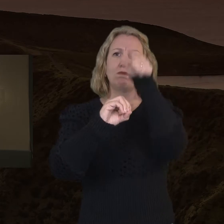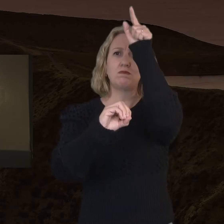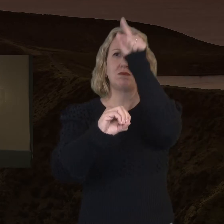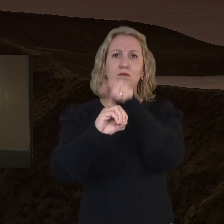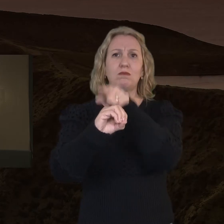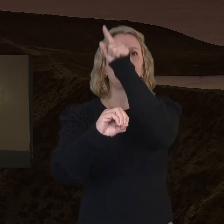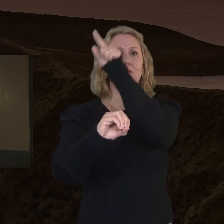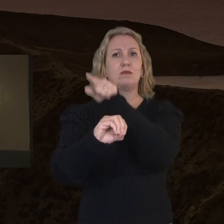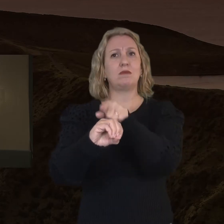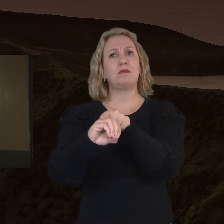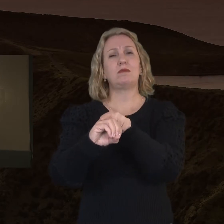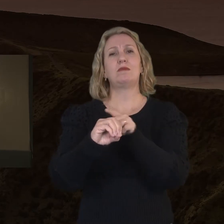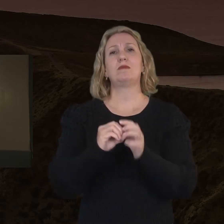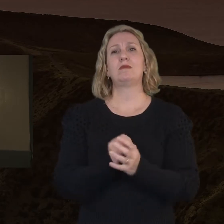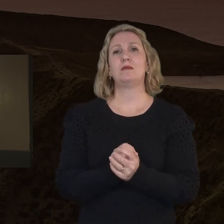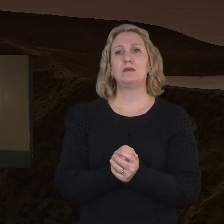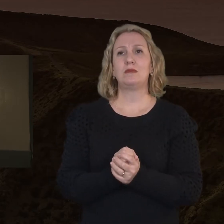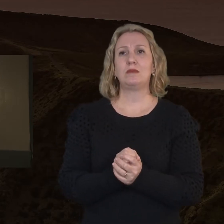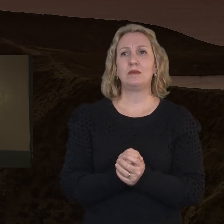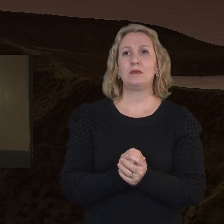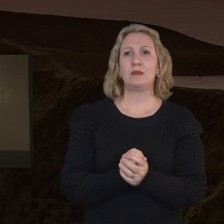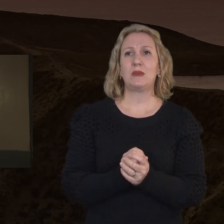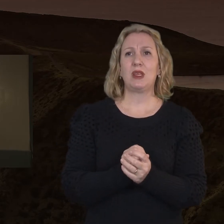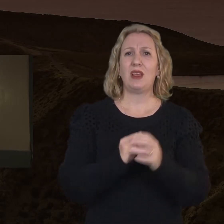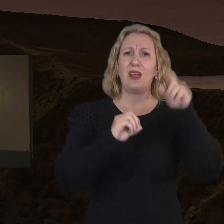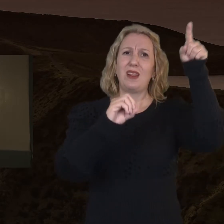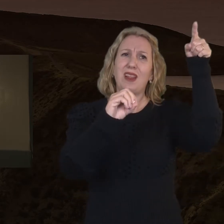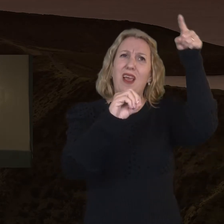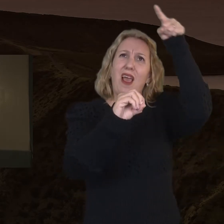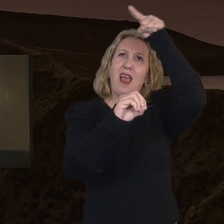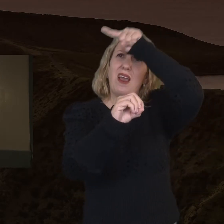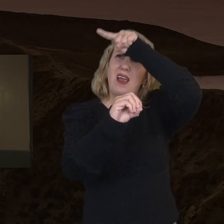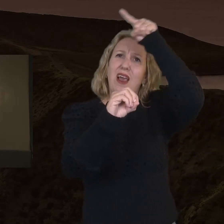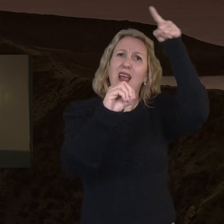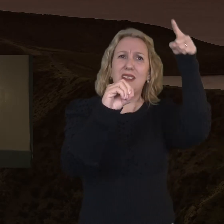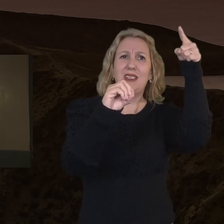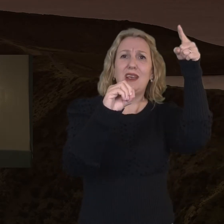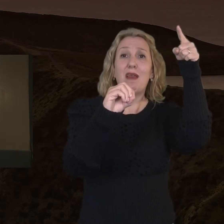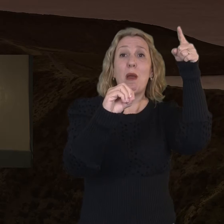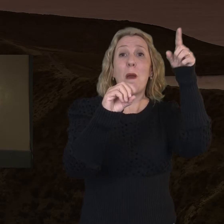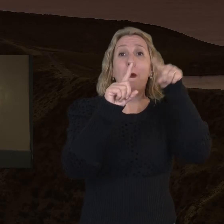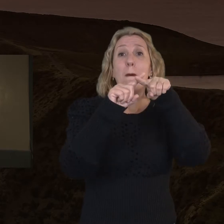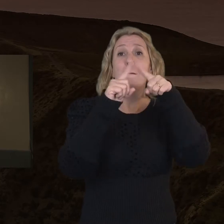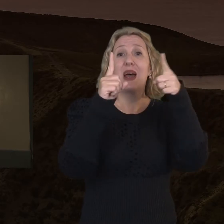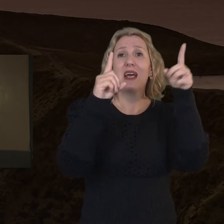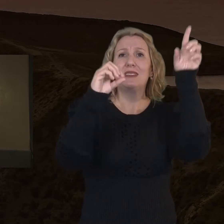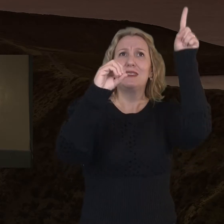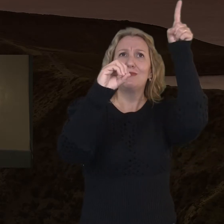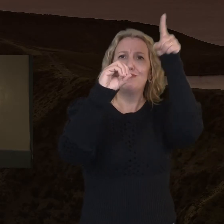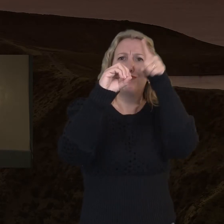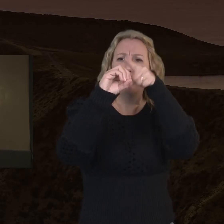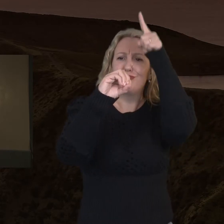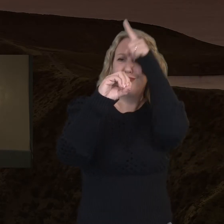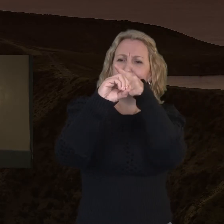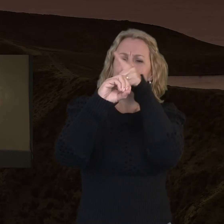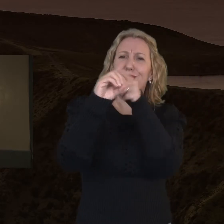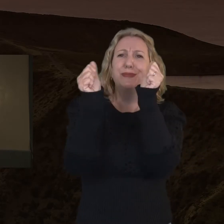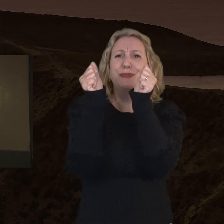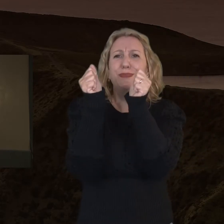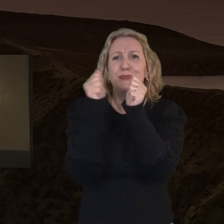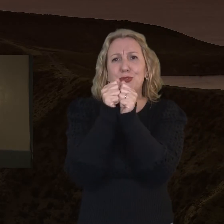aqui tão todos os raios ao convergindo mesmo as coisas aqui na circunferência a conversa em cristo